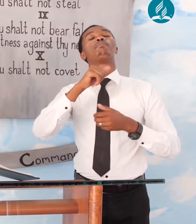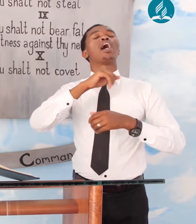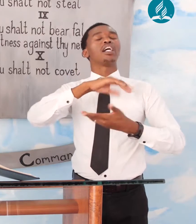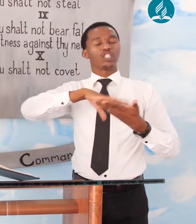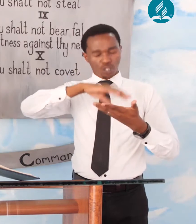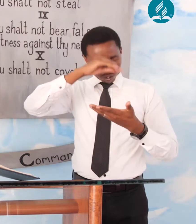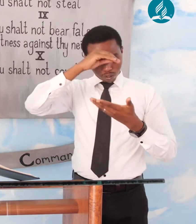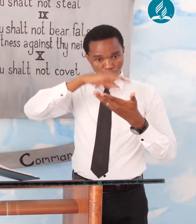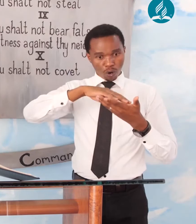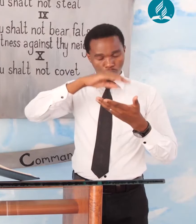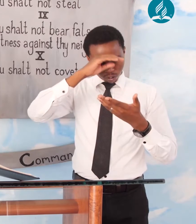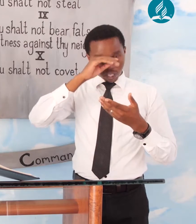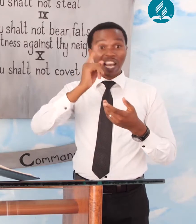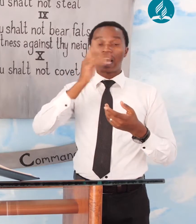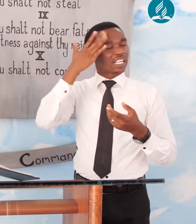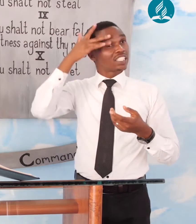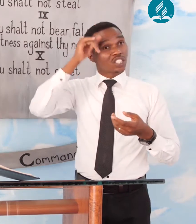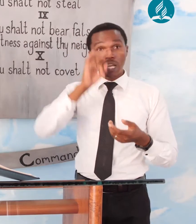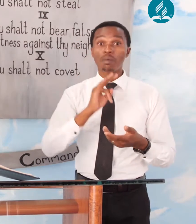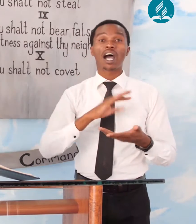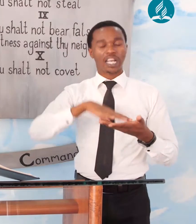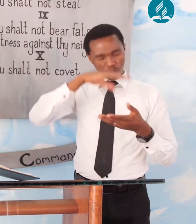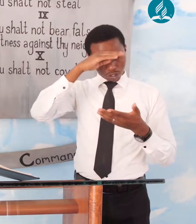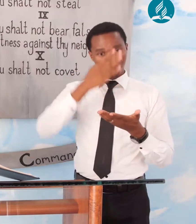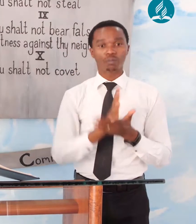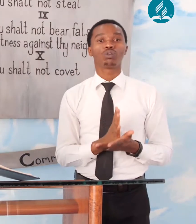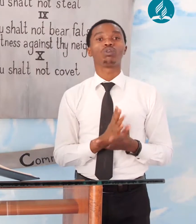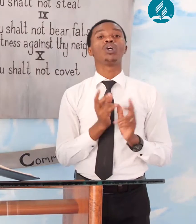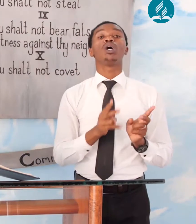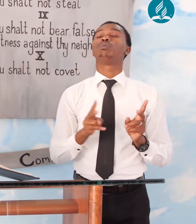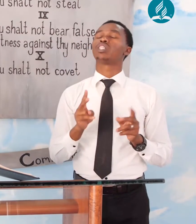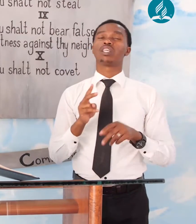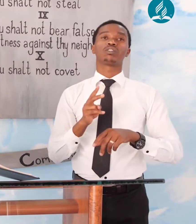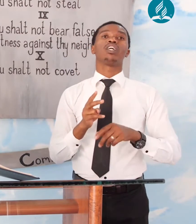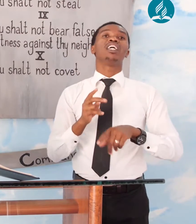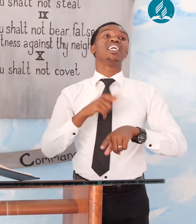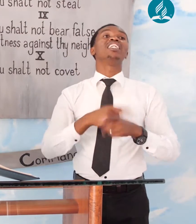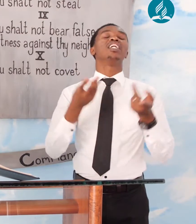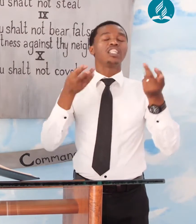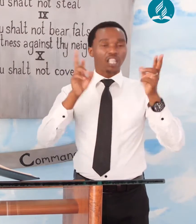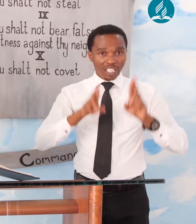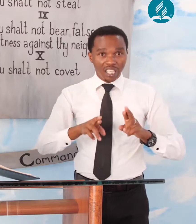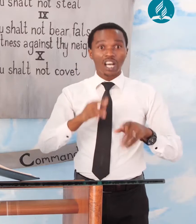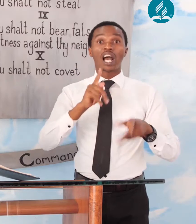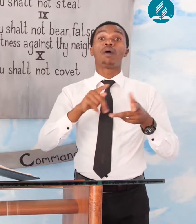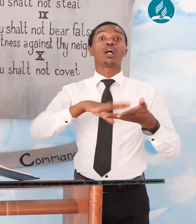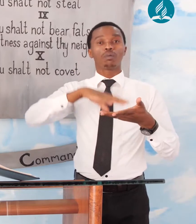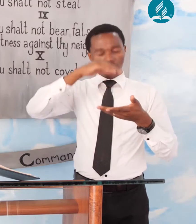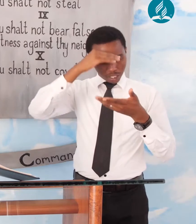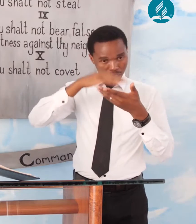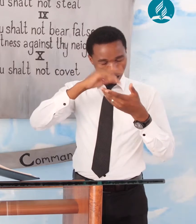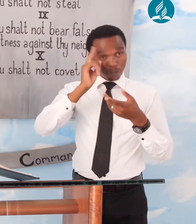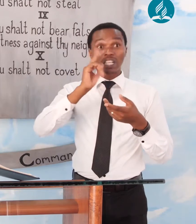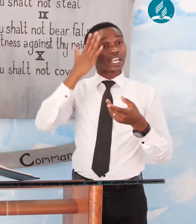wiga utazi kuri kuyiga buriya hari igihe umuntu aba arimo yiga akaba ari kumva ko ari kwiga ariko hari igihe twiga tutazi ko turimo